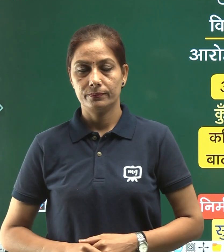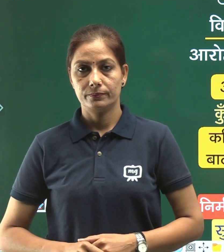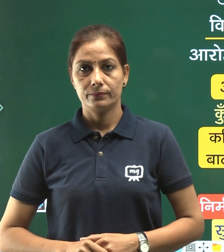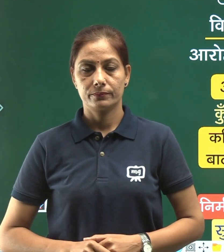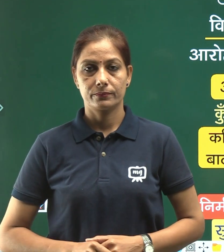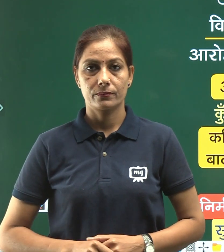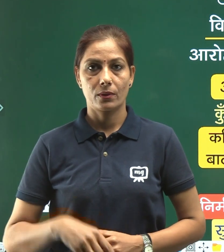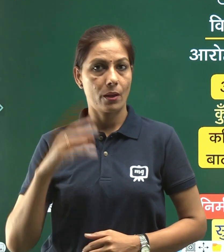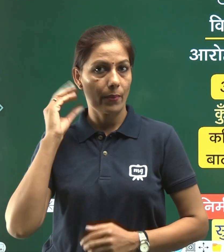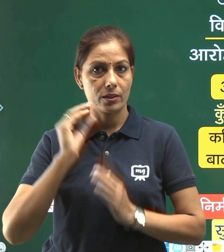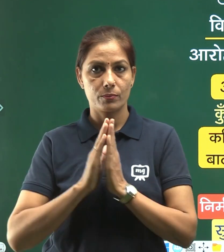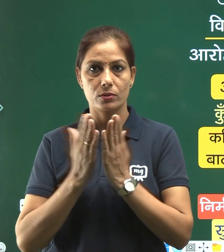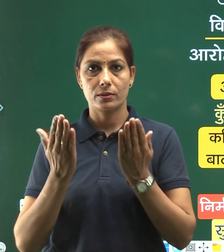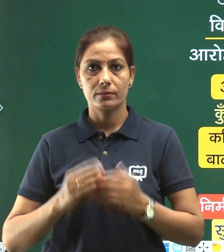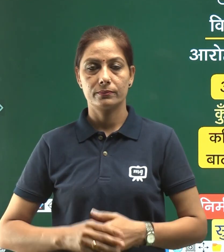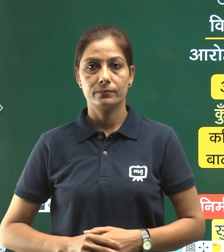पाठ्य पुस्तक